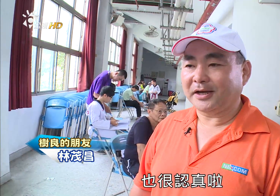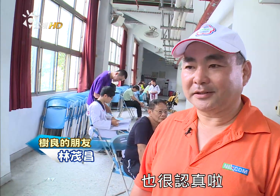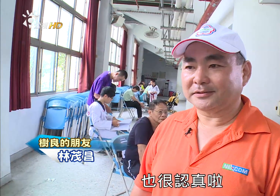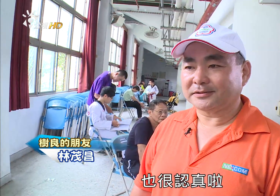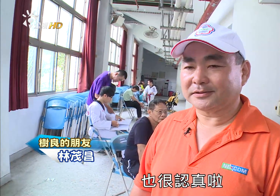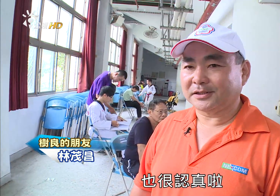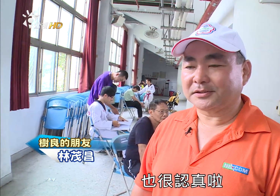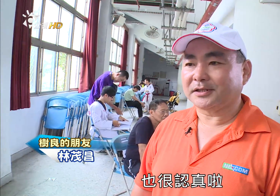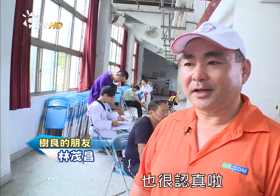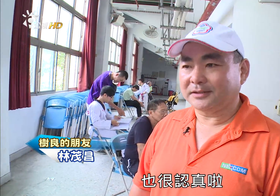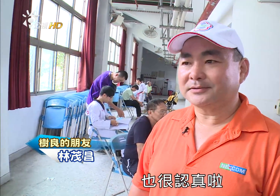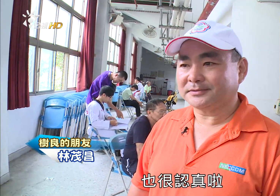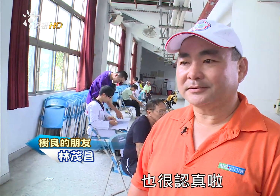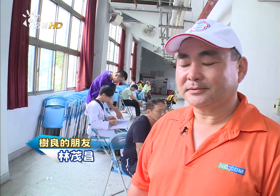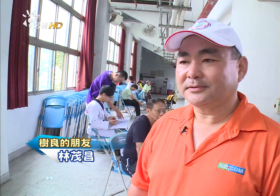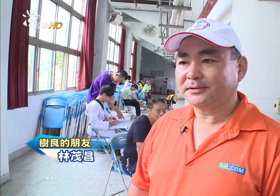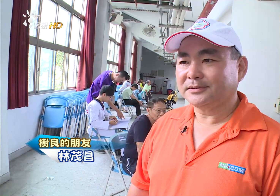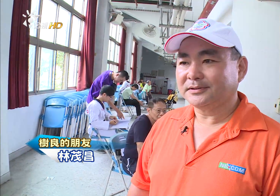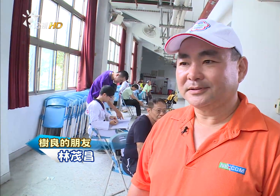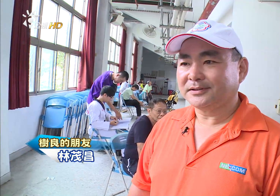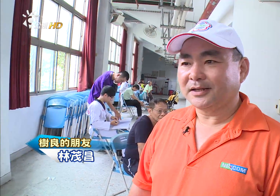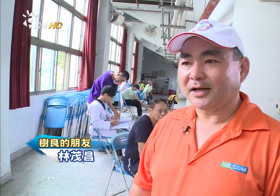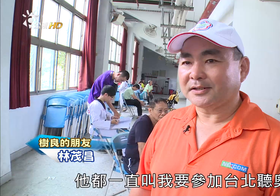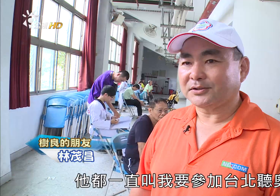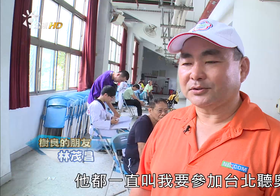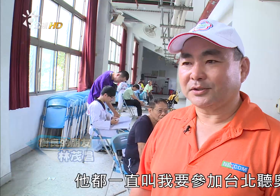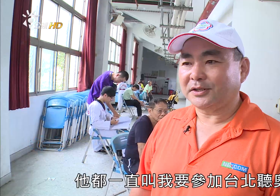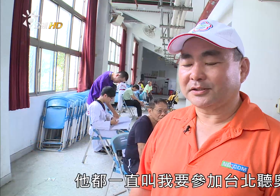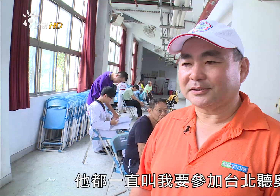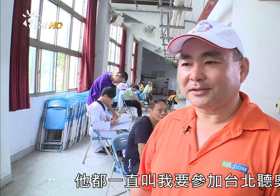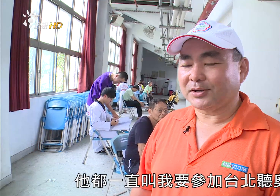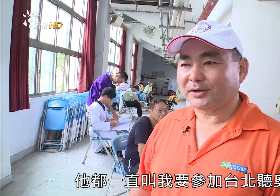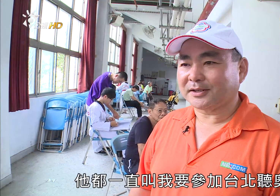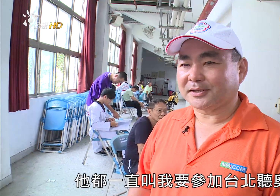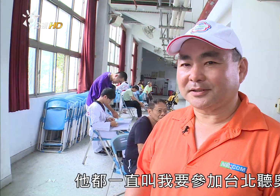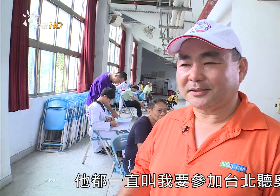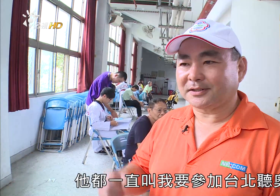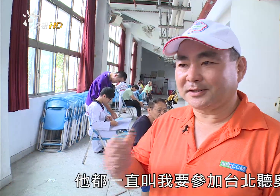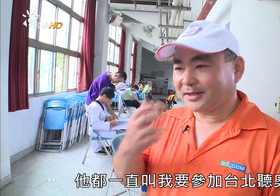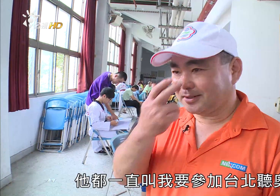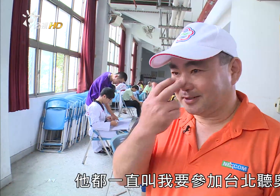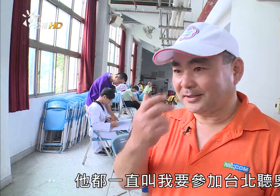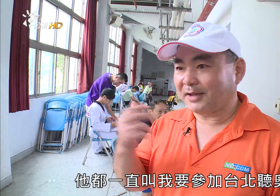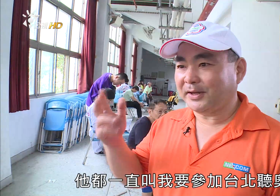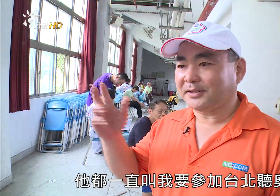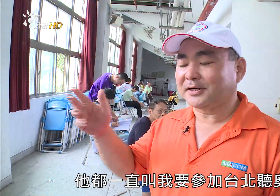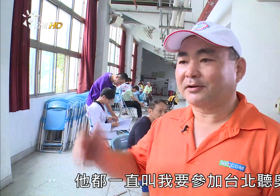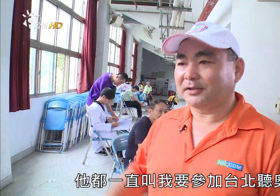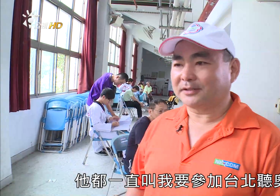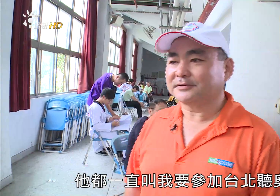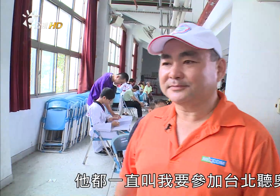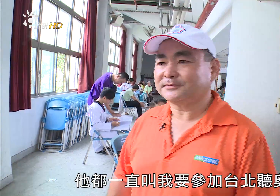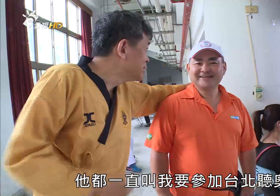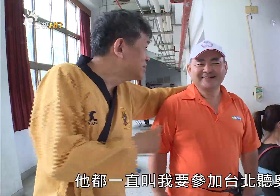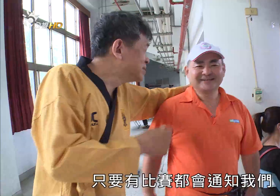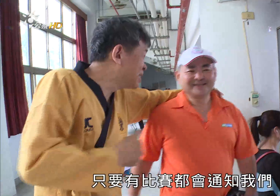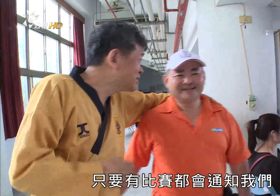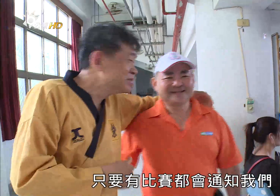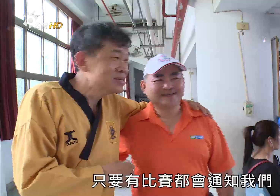也很认真呐、啊，他都一直叫我要参加个台北听奥啊，只要有比